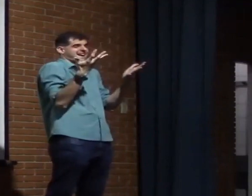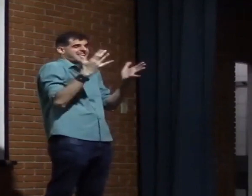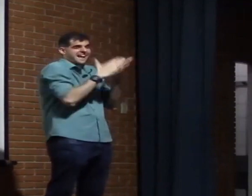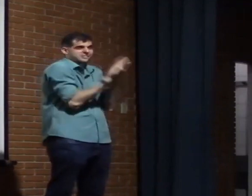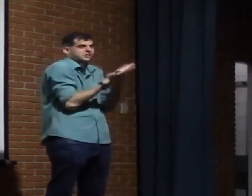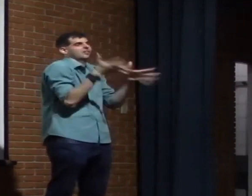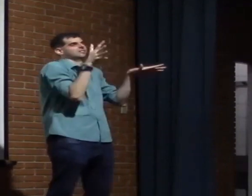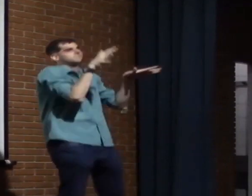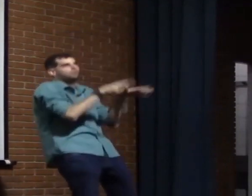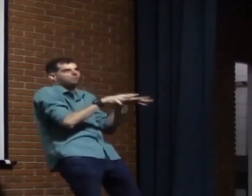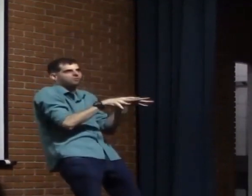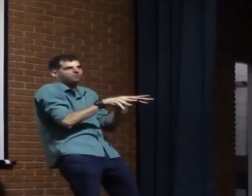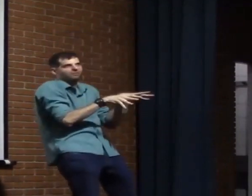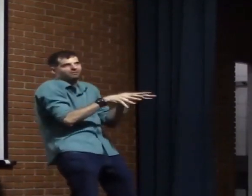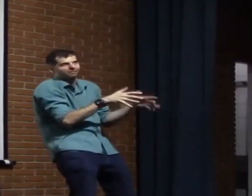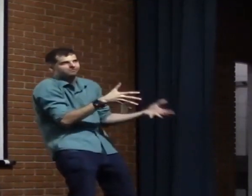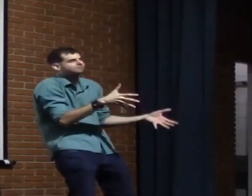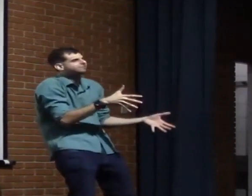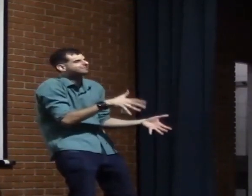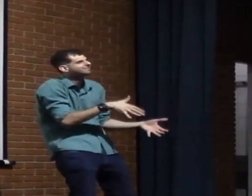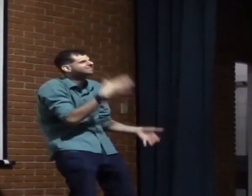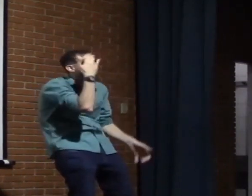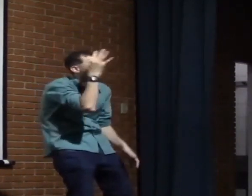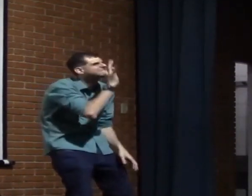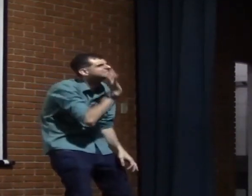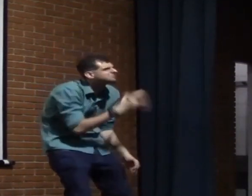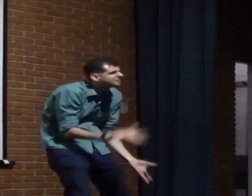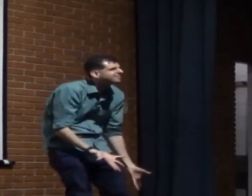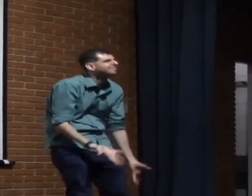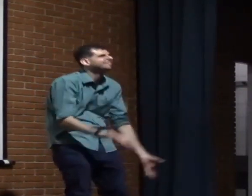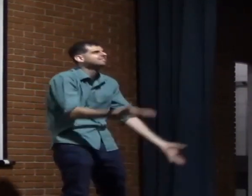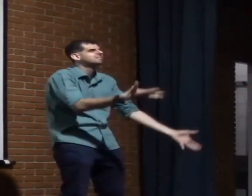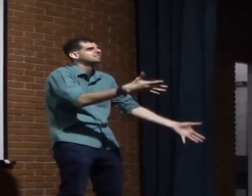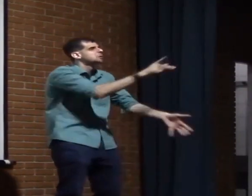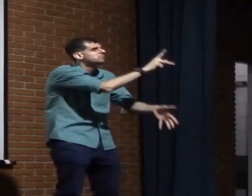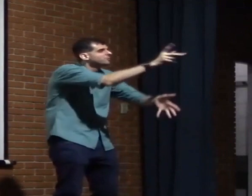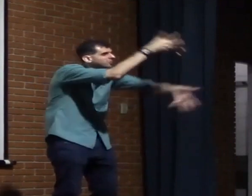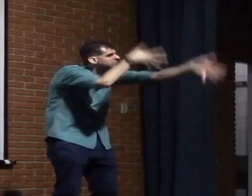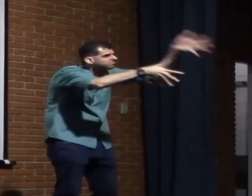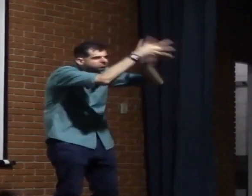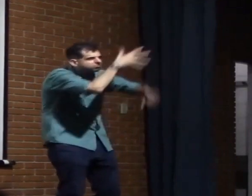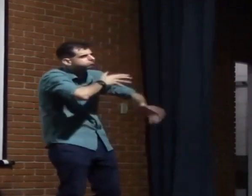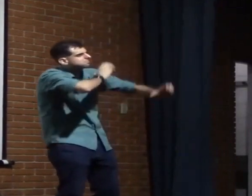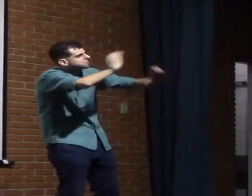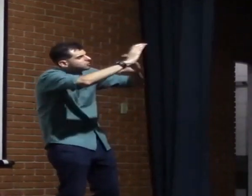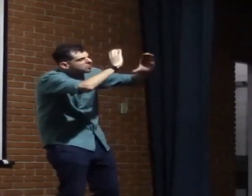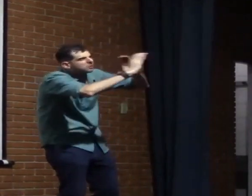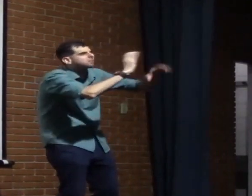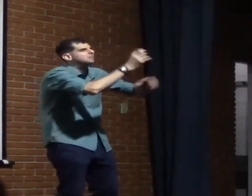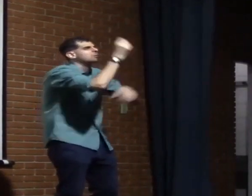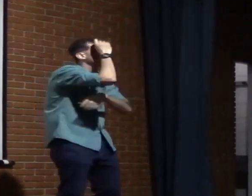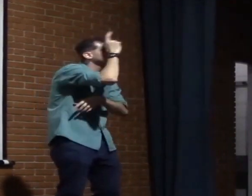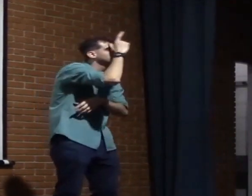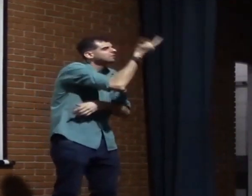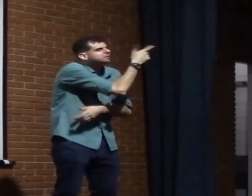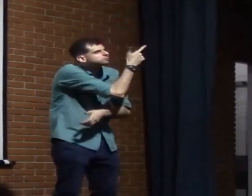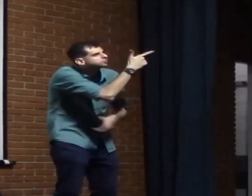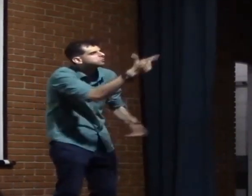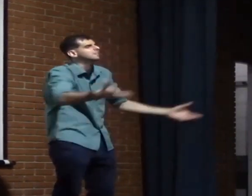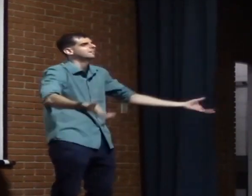situação difícil de há muito tempo atrás, da escola inclusiva, onde o surdo ele era colocado em língua de ele era